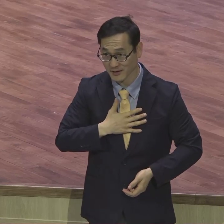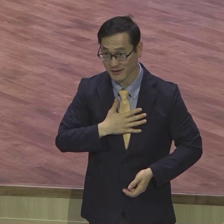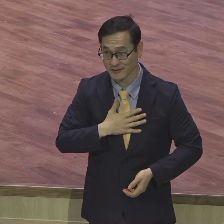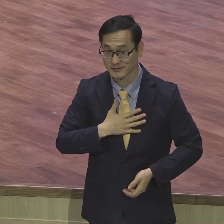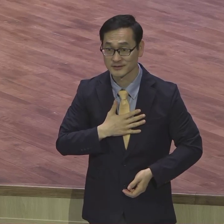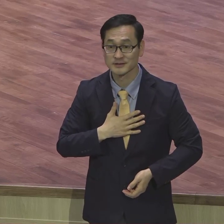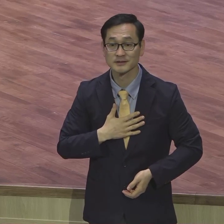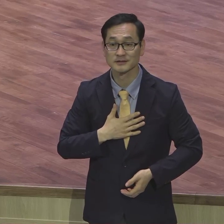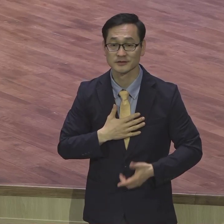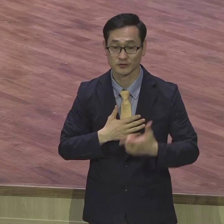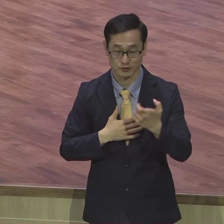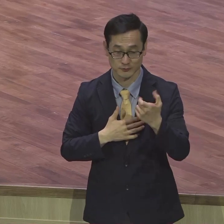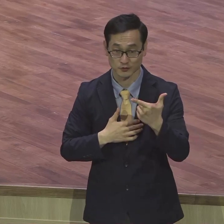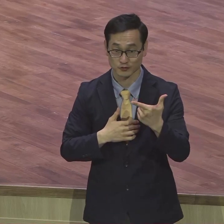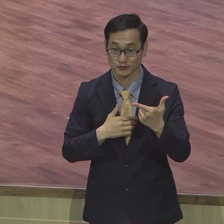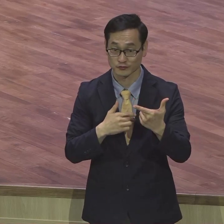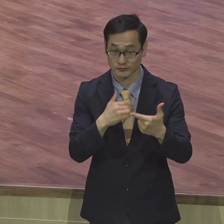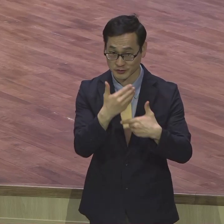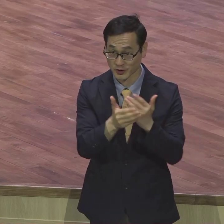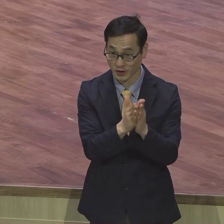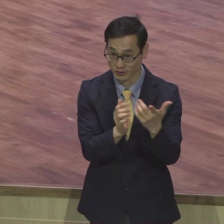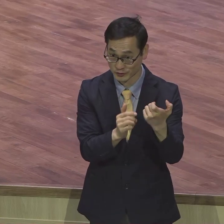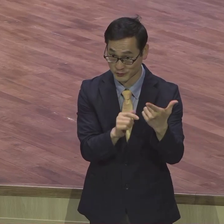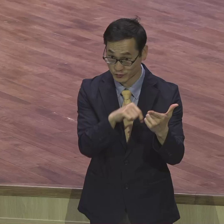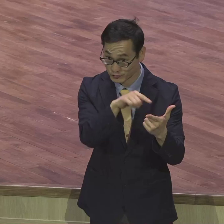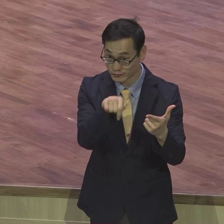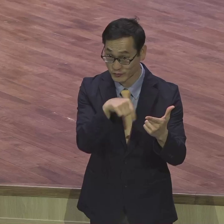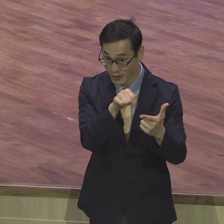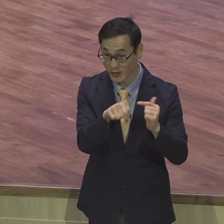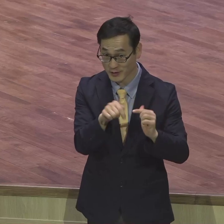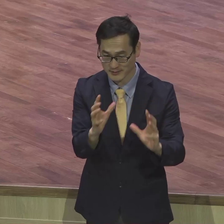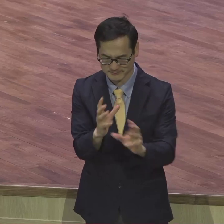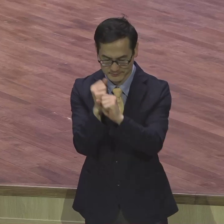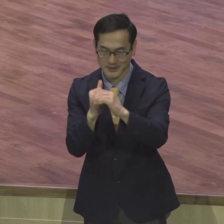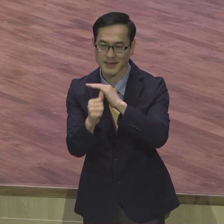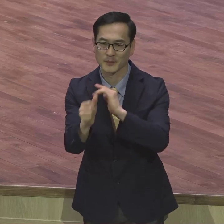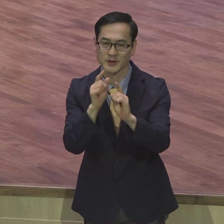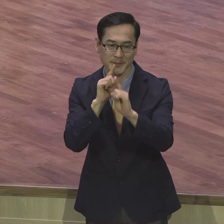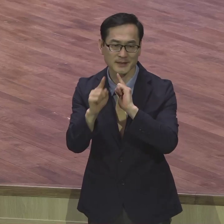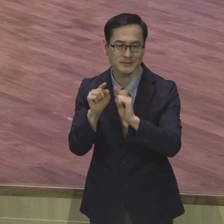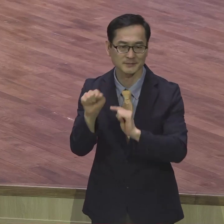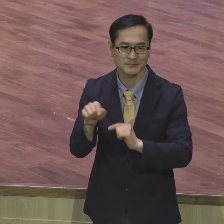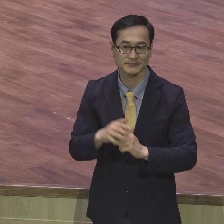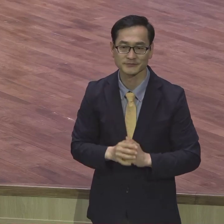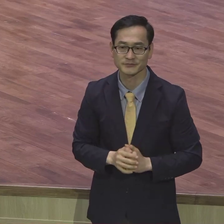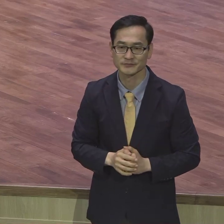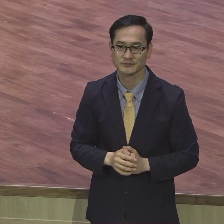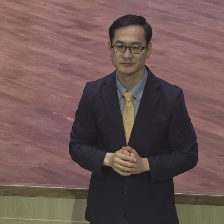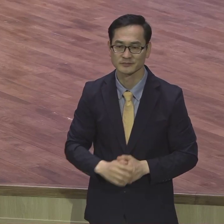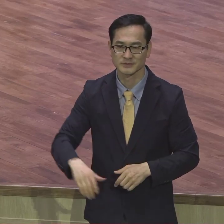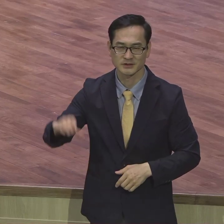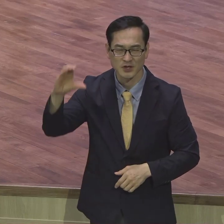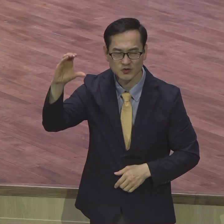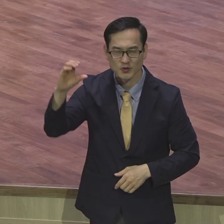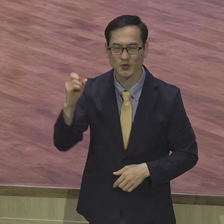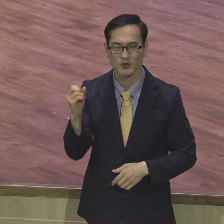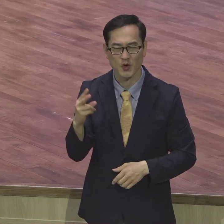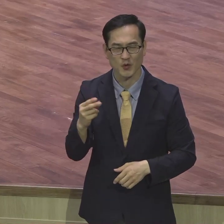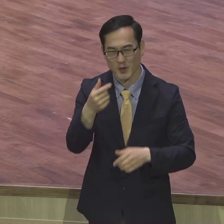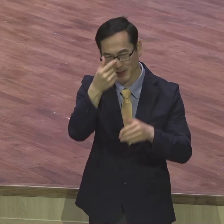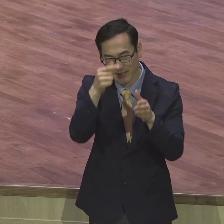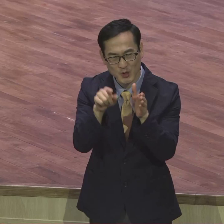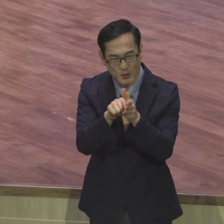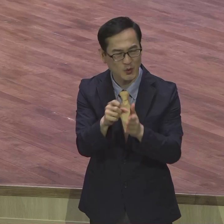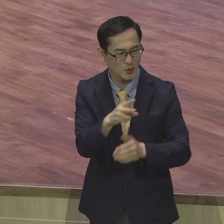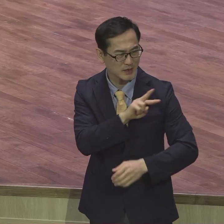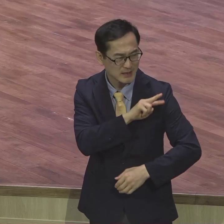그렇게 볼 수 있습니다. 믿기만 하면 영생을 얻는다. 천주교 포함해서 많은 기독교